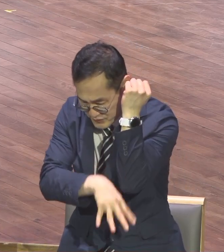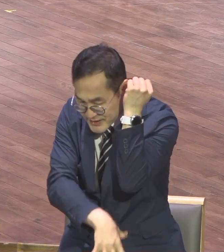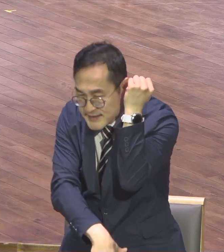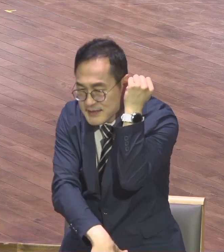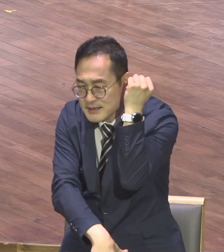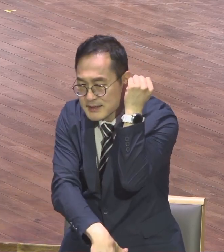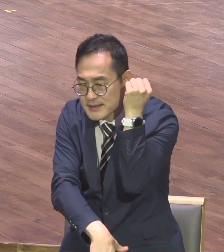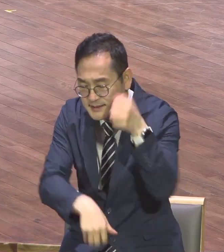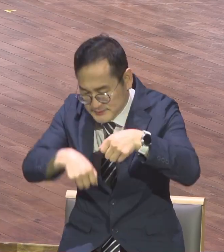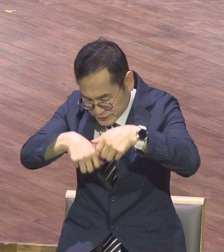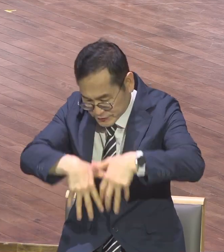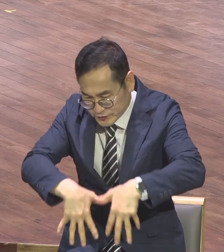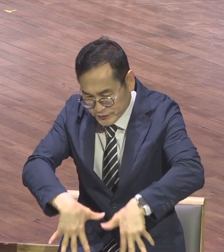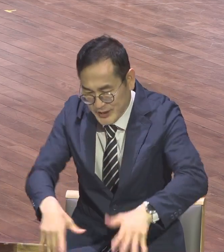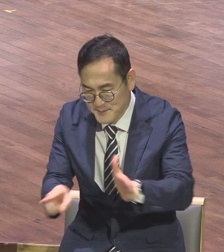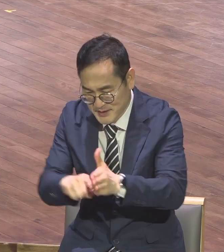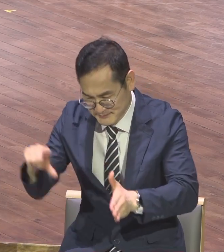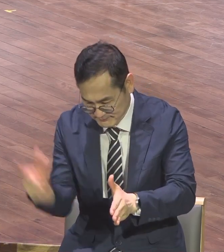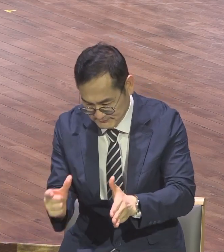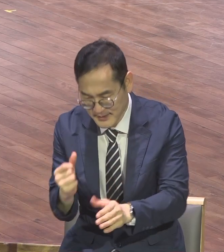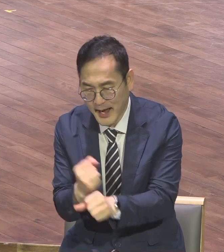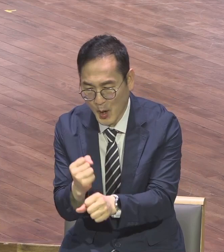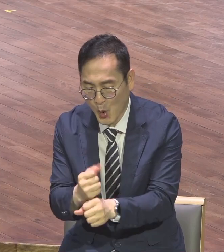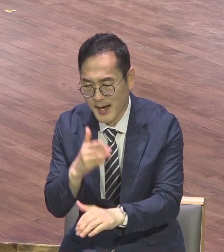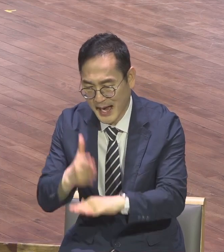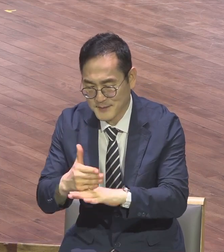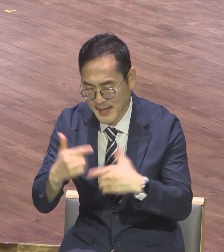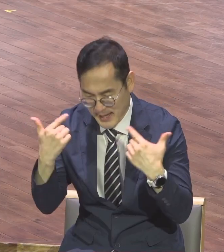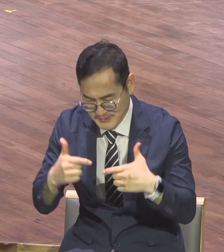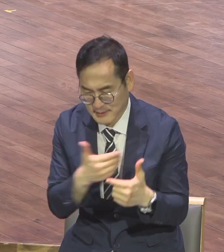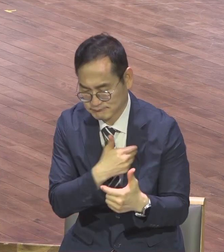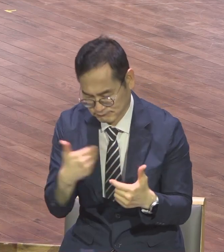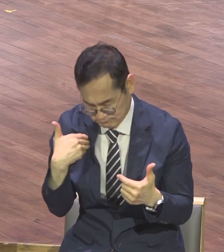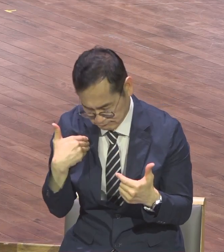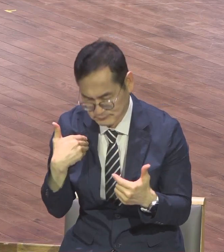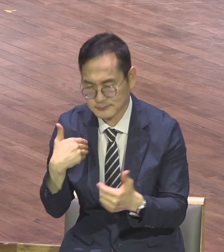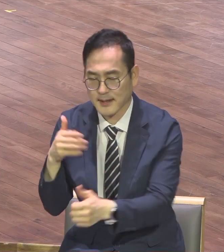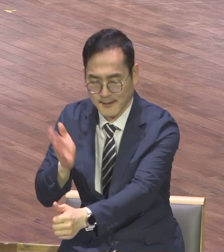대로 믿음에 굳게 서서 감사함이 넘치게 하라.